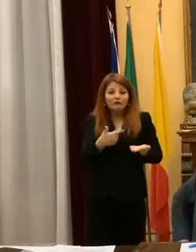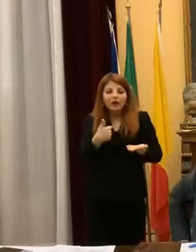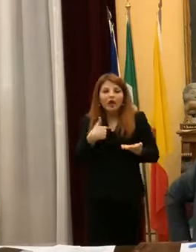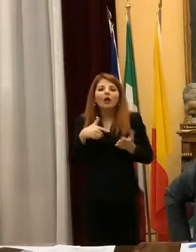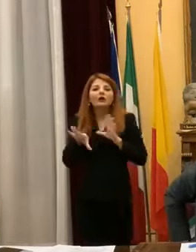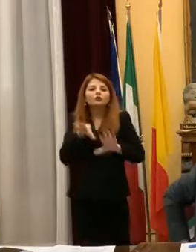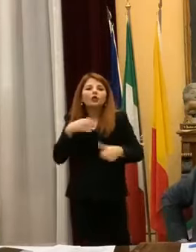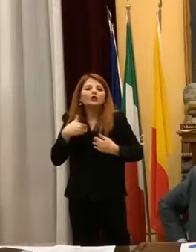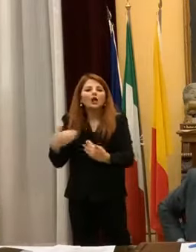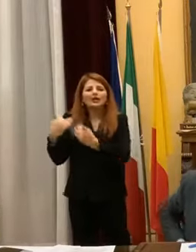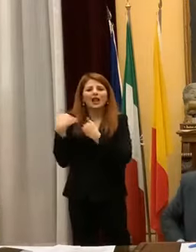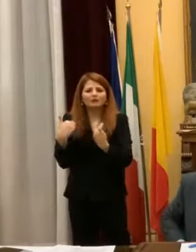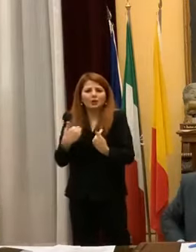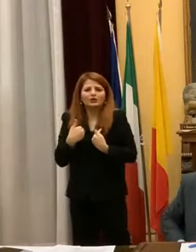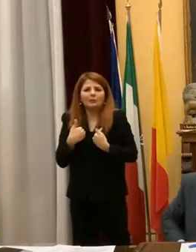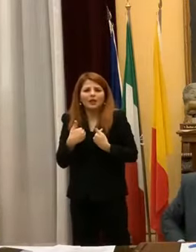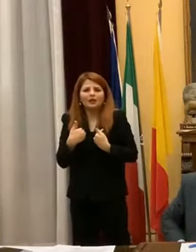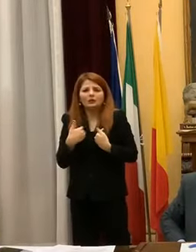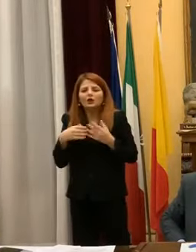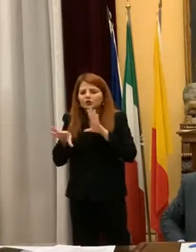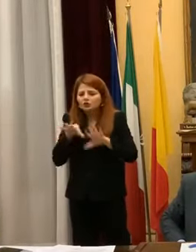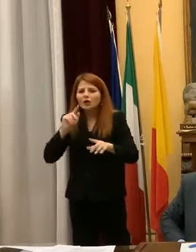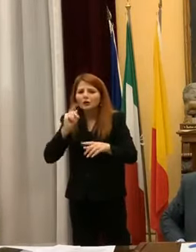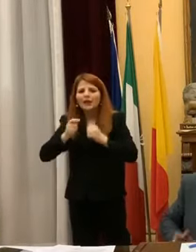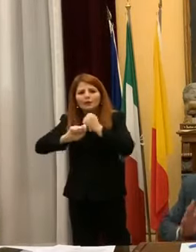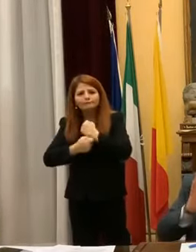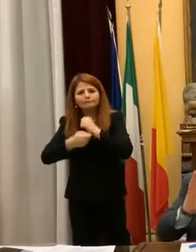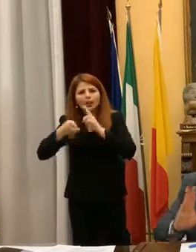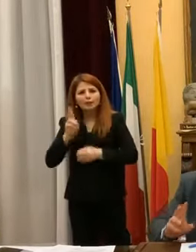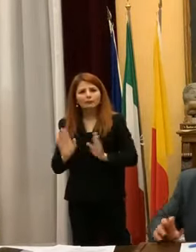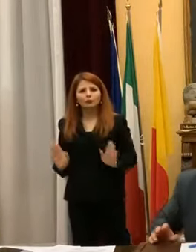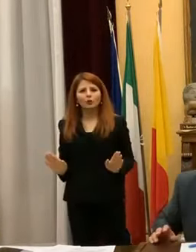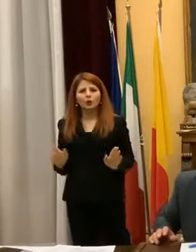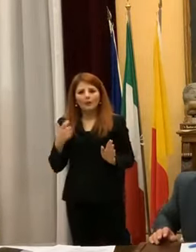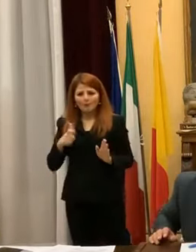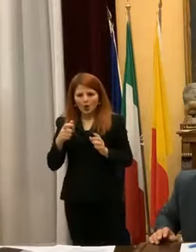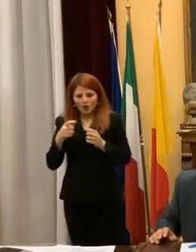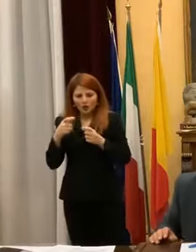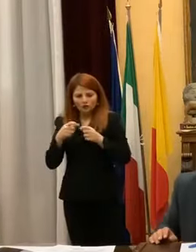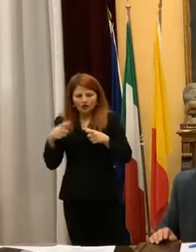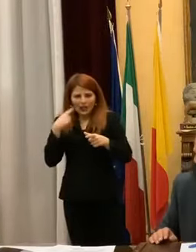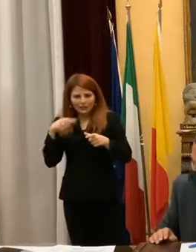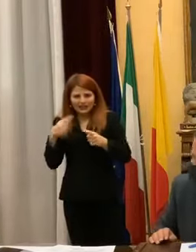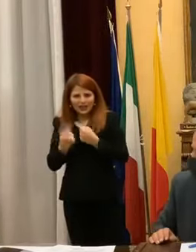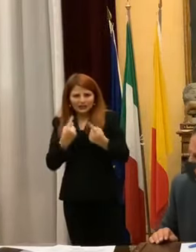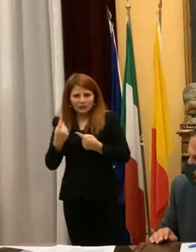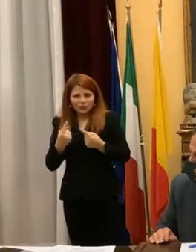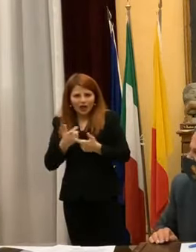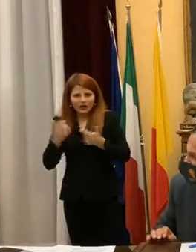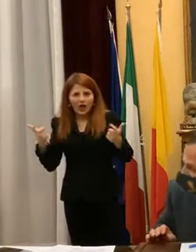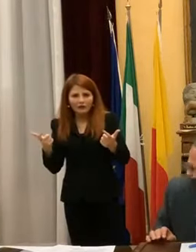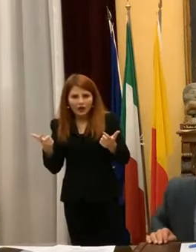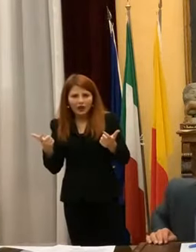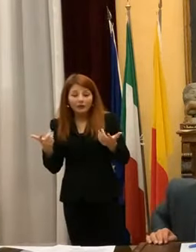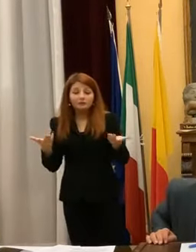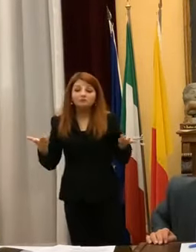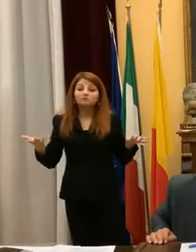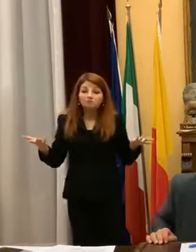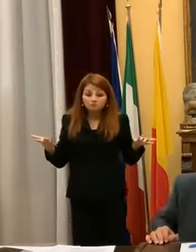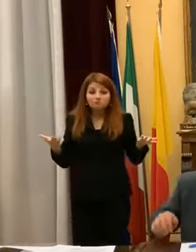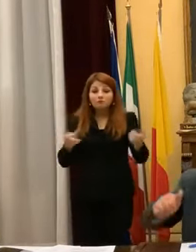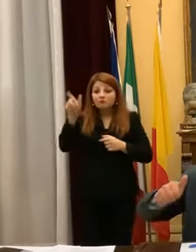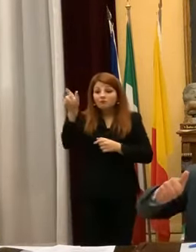d'accusa, quando il commissario Covid scrive che oltre 3.000 soggetti positivi non erano stati inseriti in banca dati,